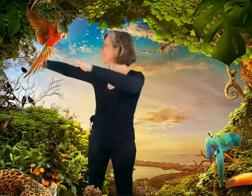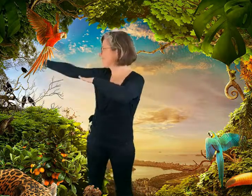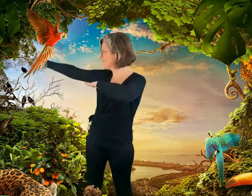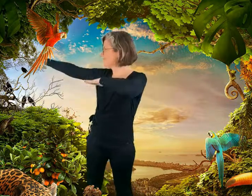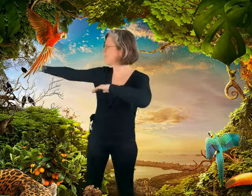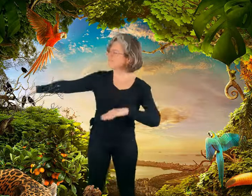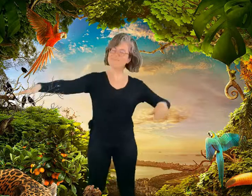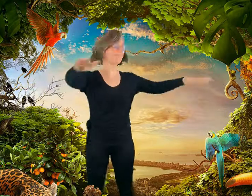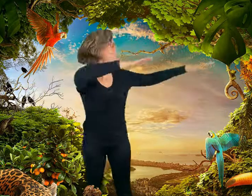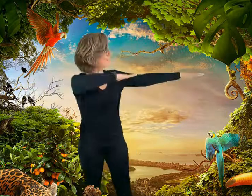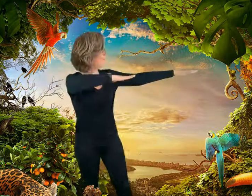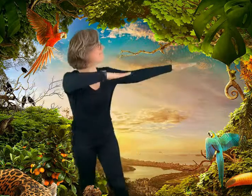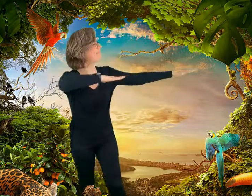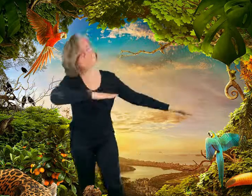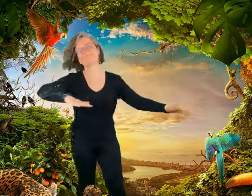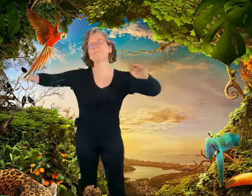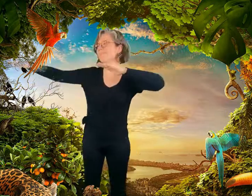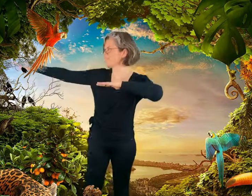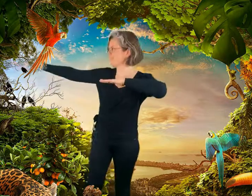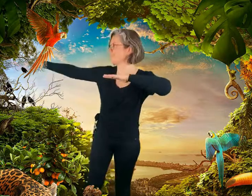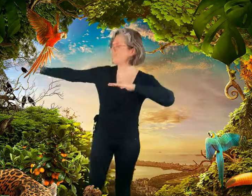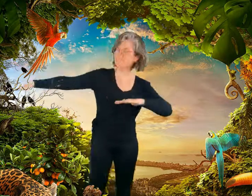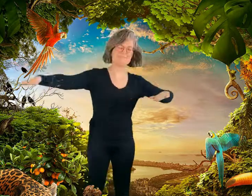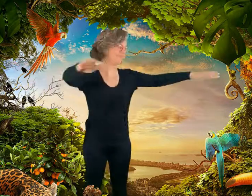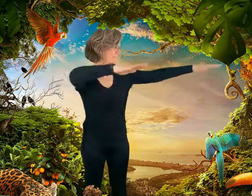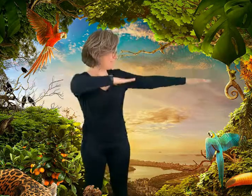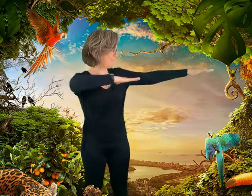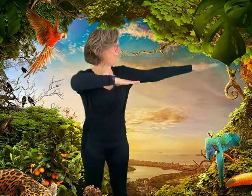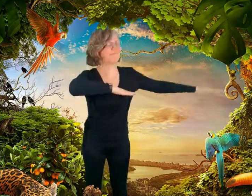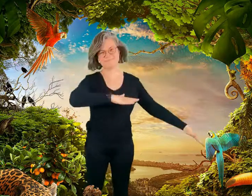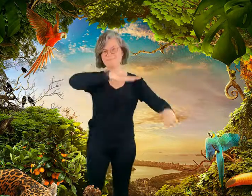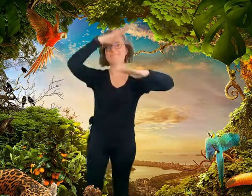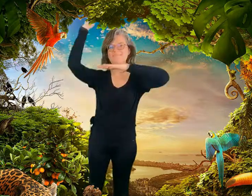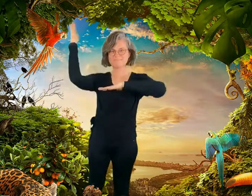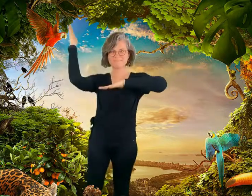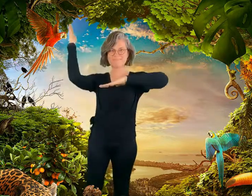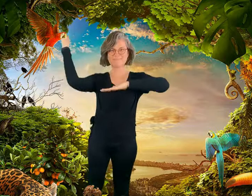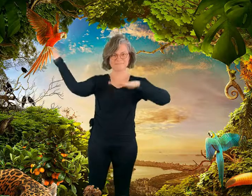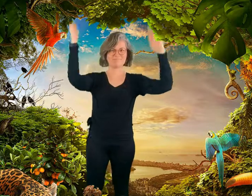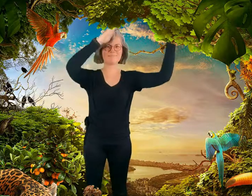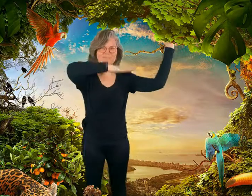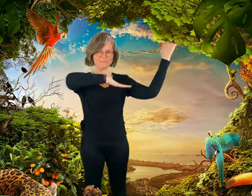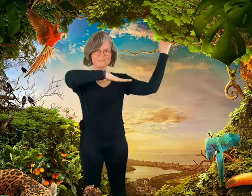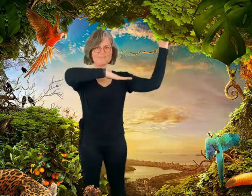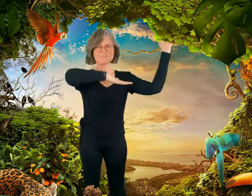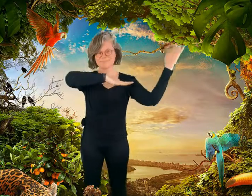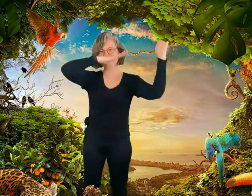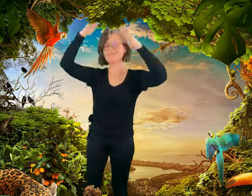We gaan op safari naar Zuid-Afrika. We zien giraffen, tijgers